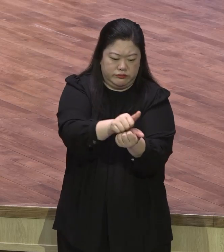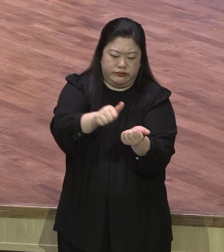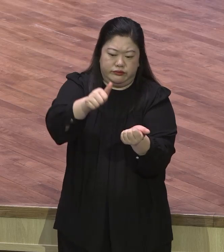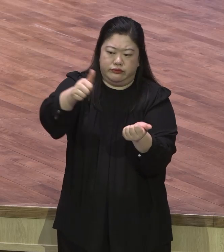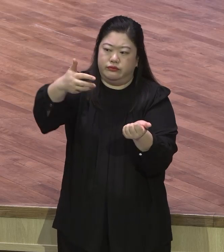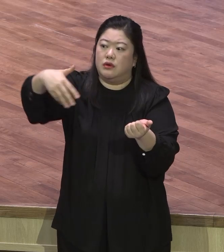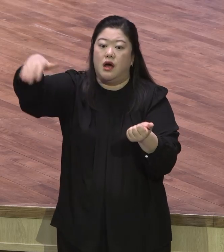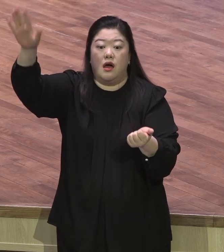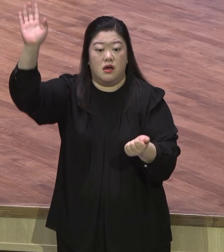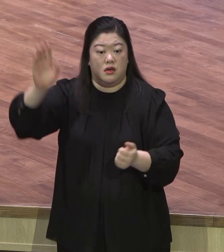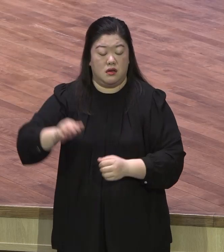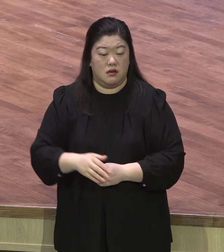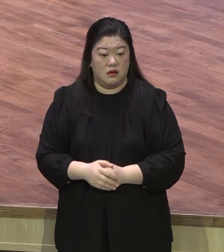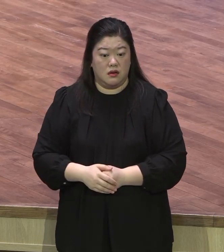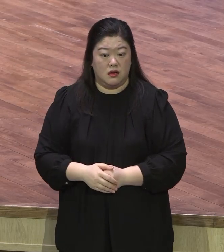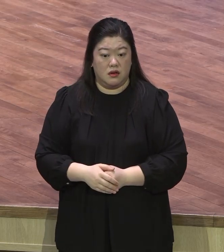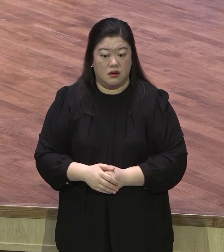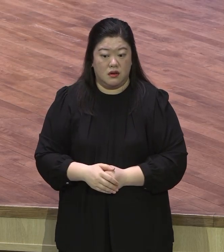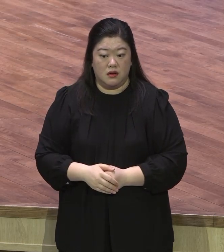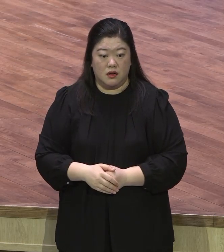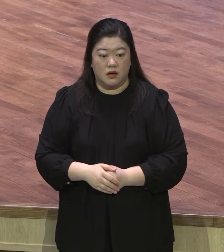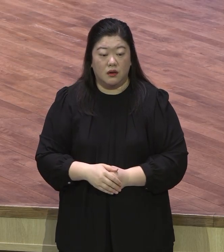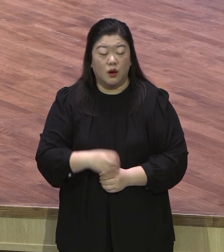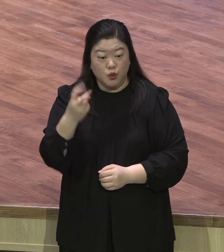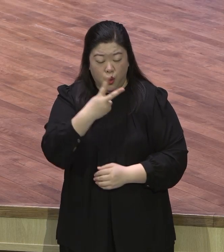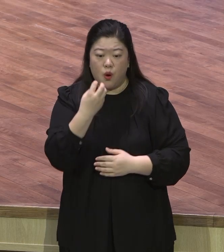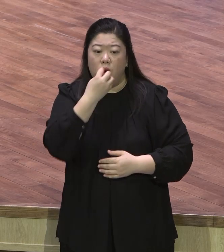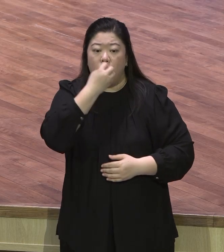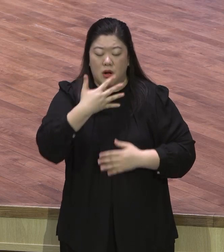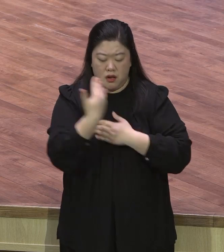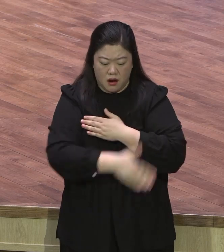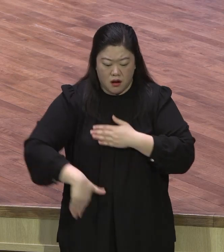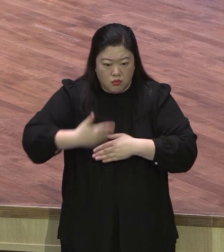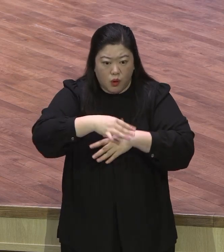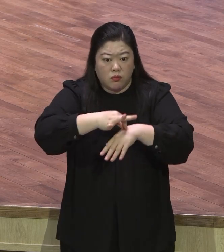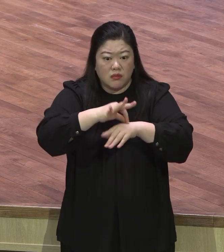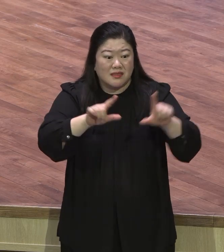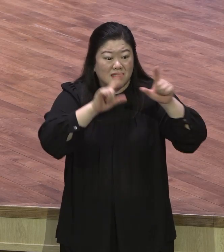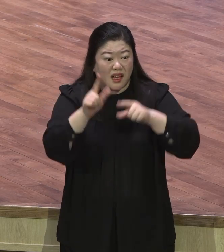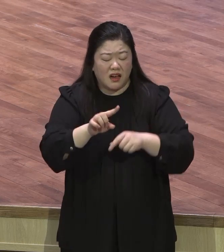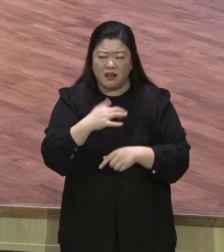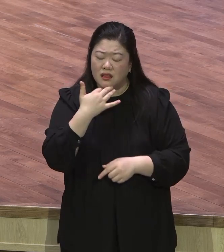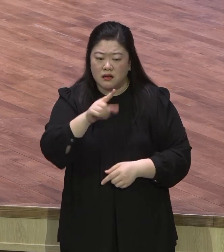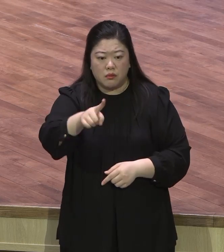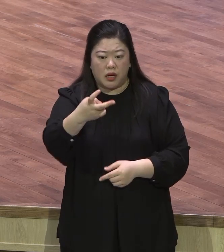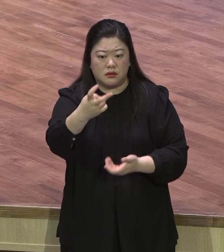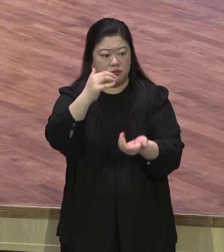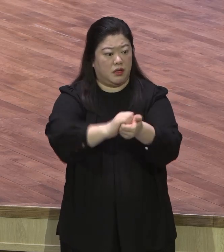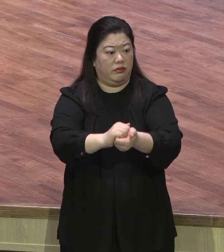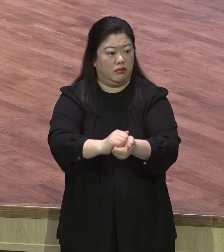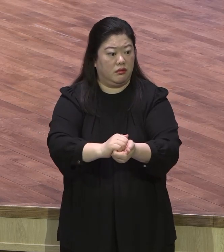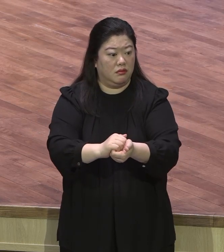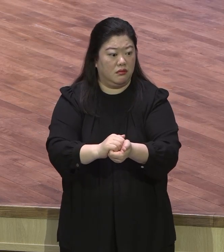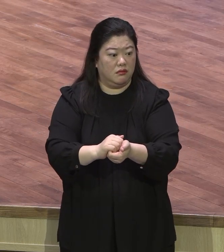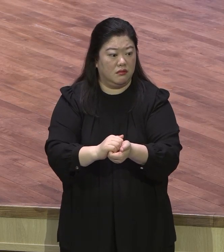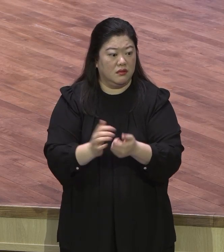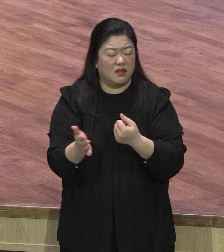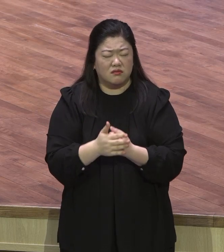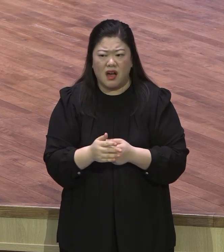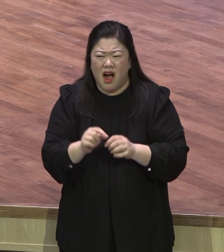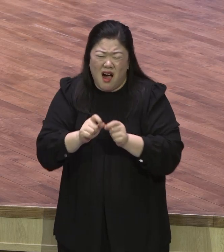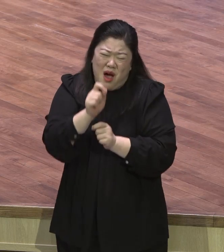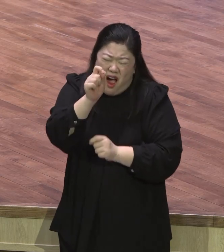딱 정해져 있다니까 그거에 대해서 갈등할 것도 없고 의심하고 질문도 할 거 없어요. 믿으시기 바랍니다. 믿으면 돼요.